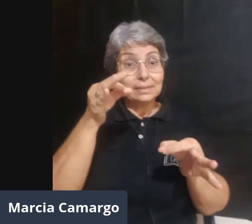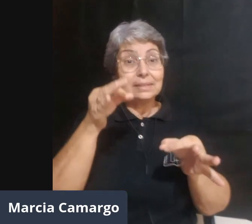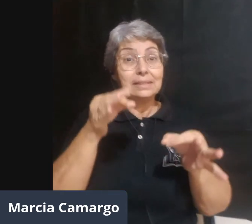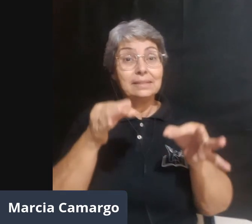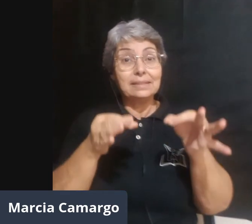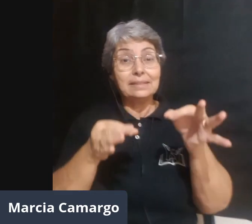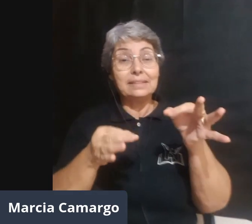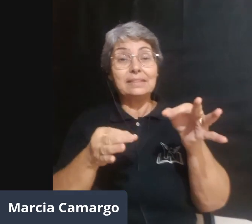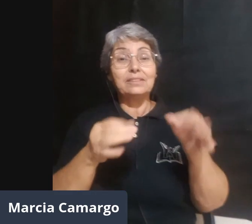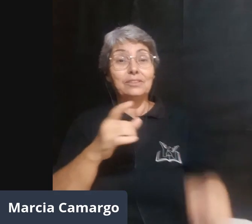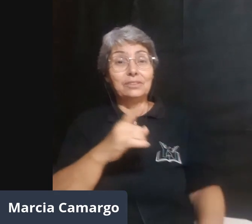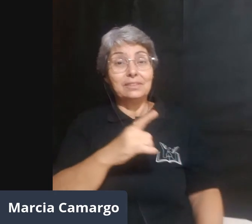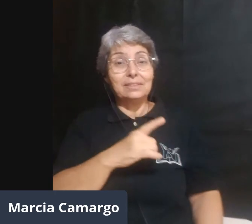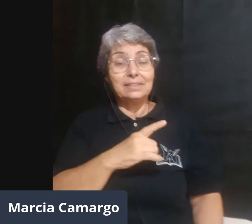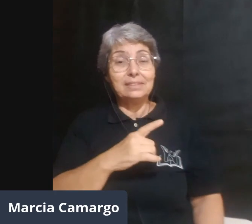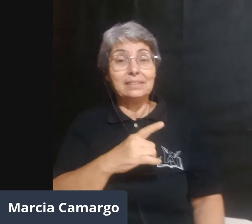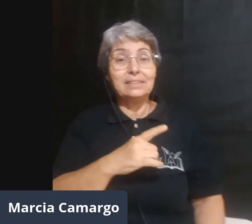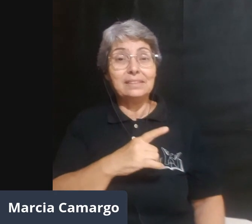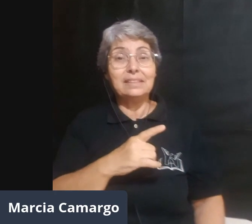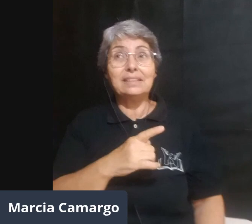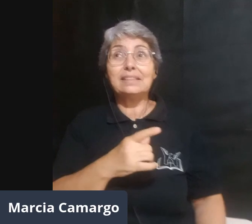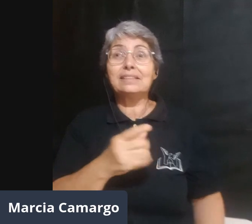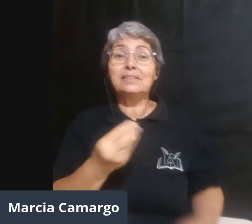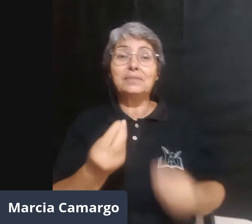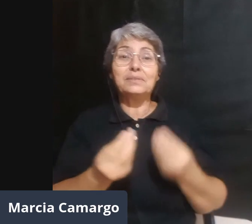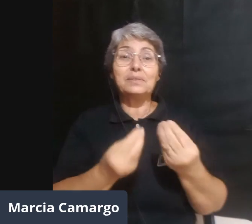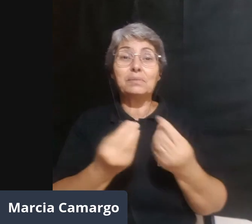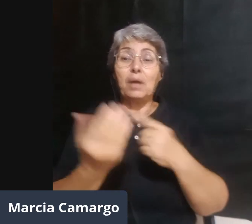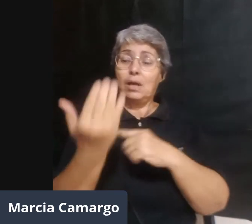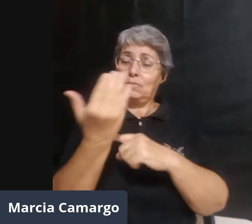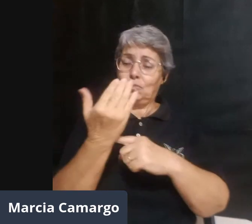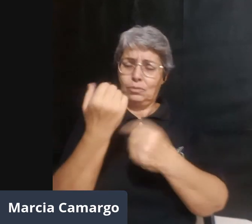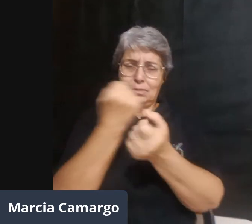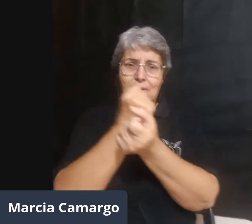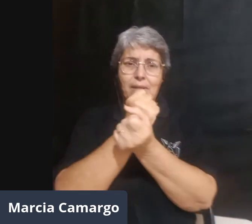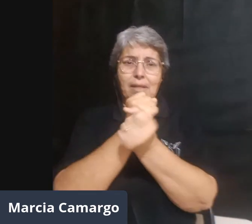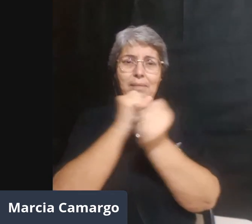eterna que nos livra e